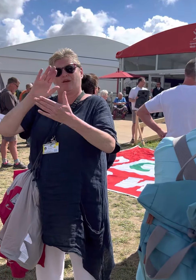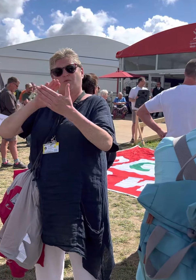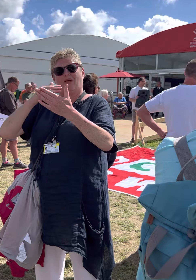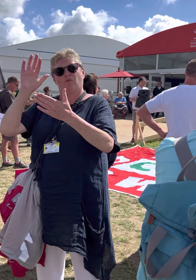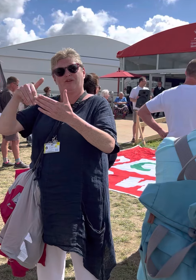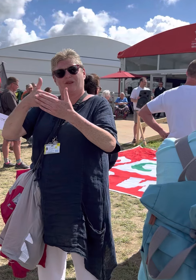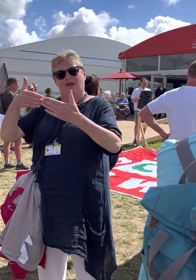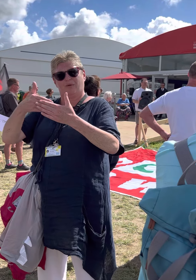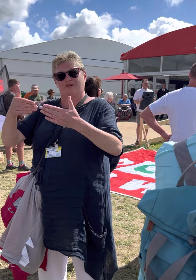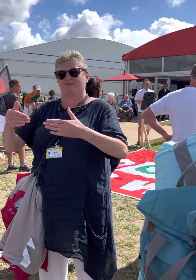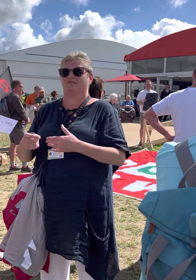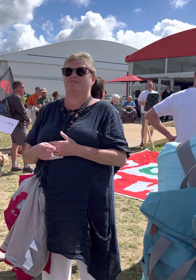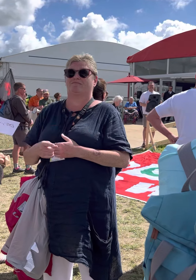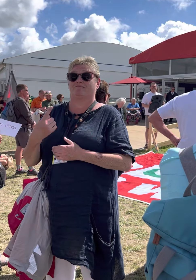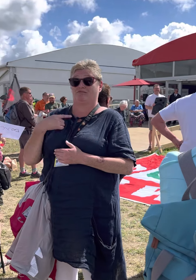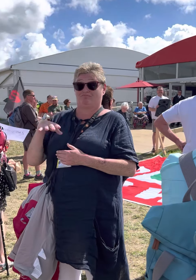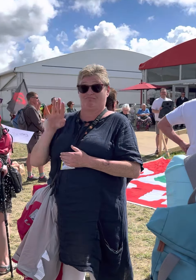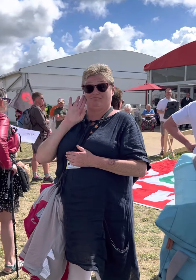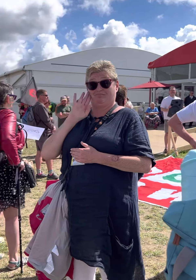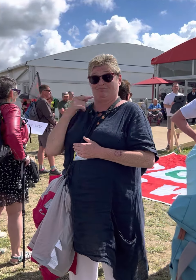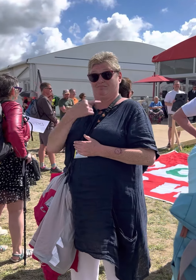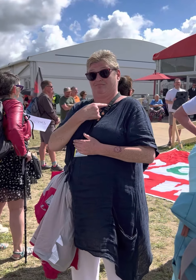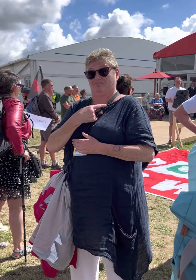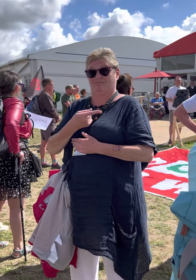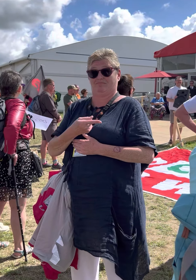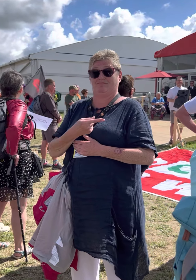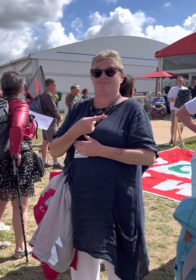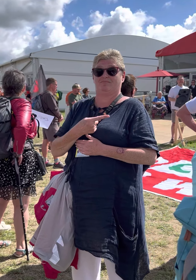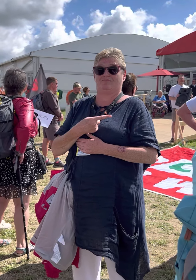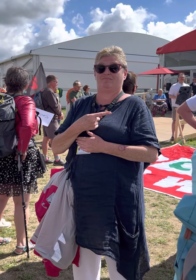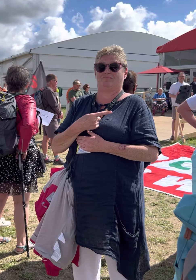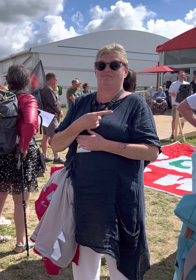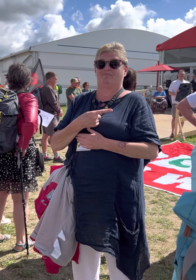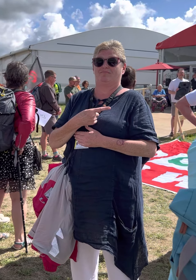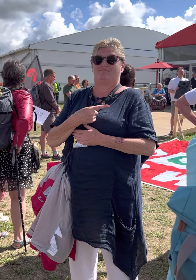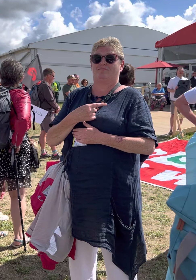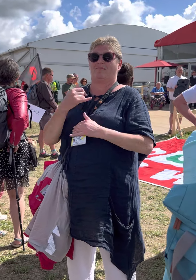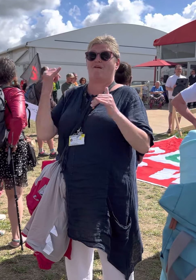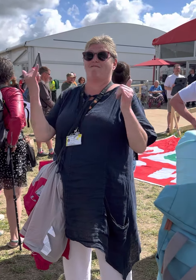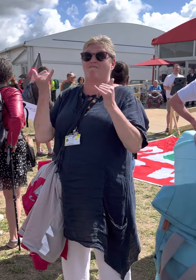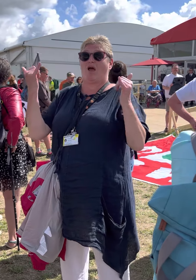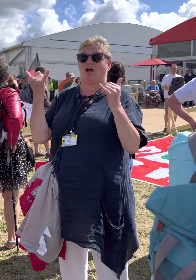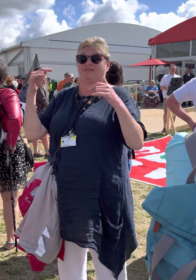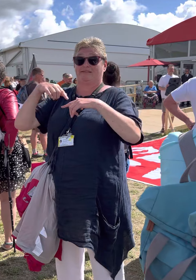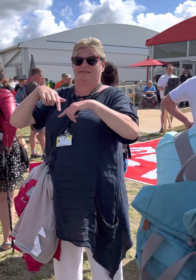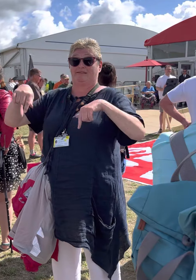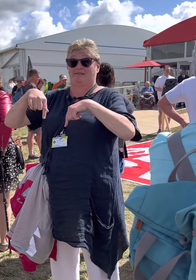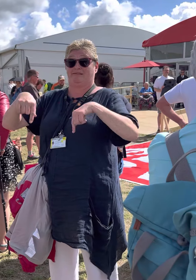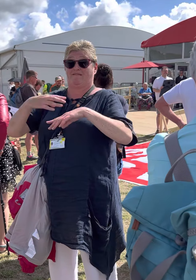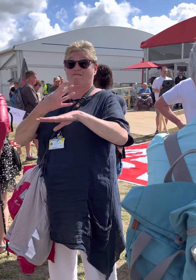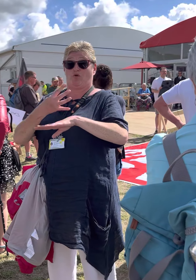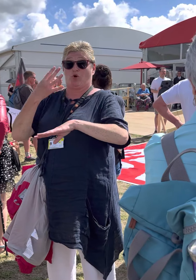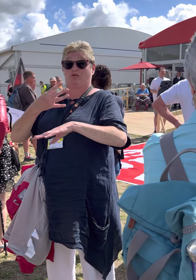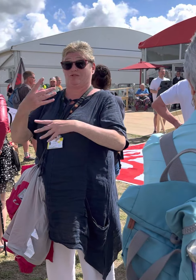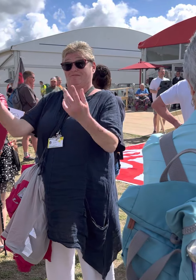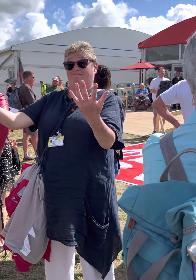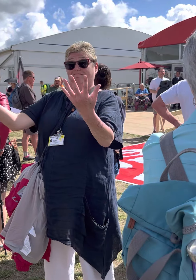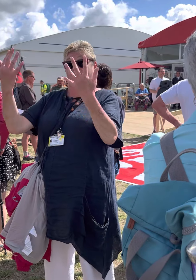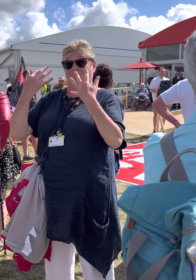Iaith. A fel clywsoch chi wedyn, mae gen ni parti ar y stondin am 4 o'r gloch. Felly dewch